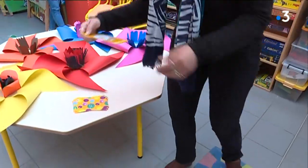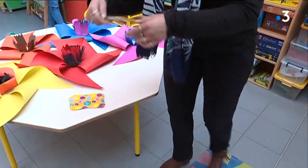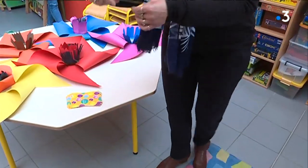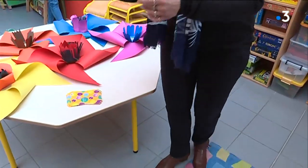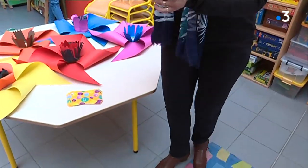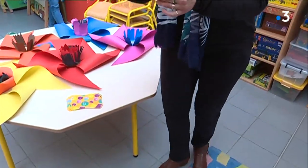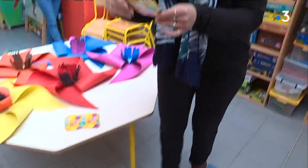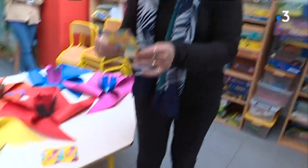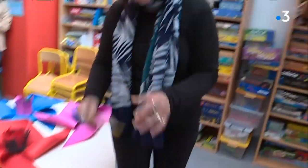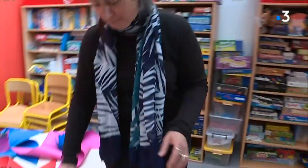exercices ludiques